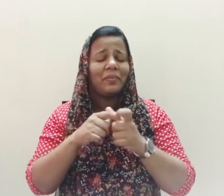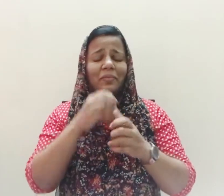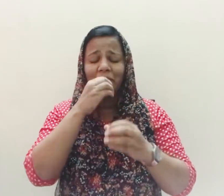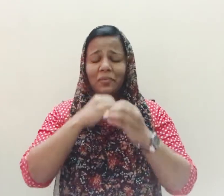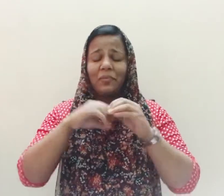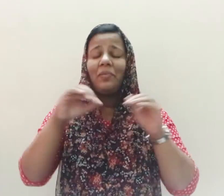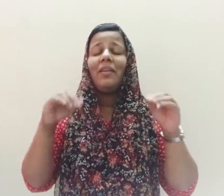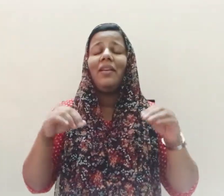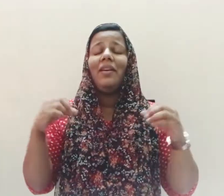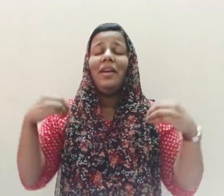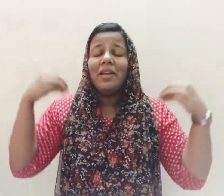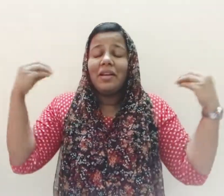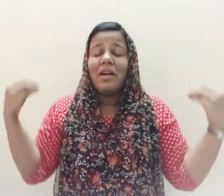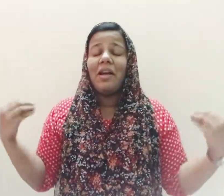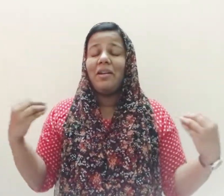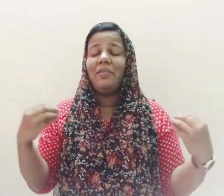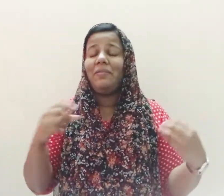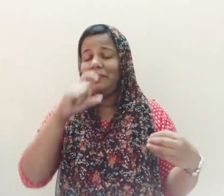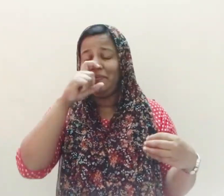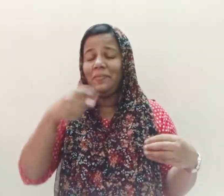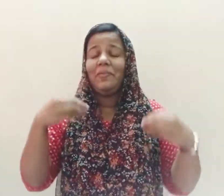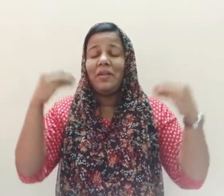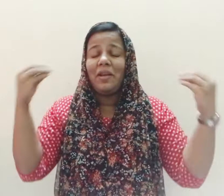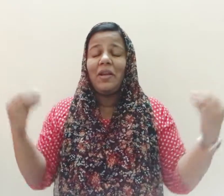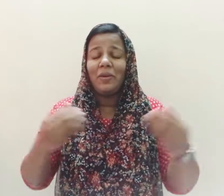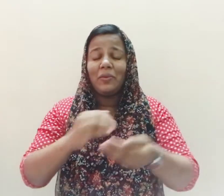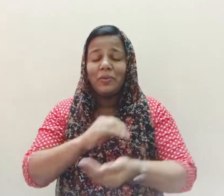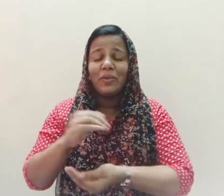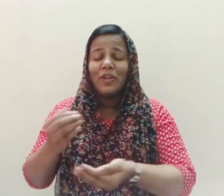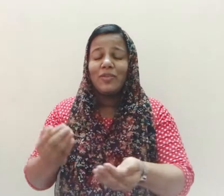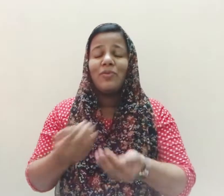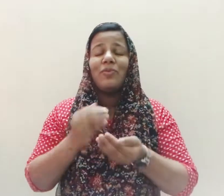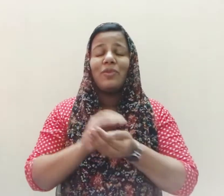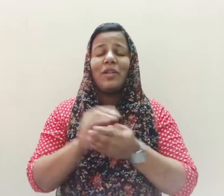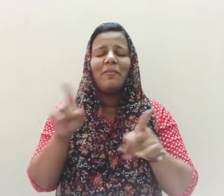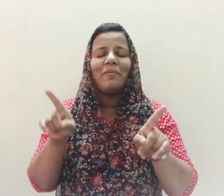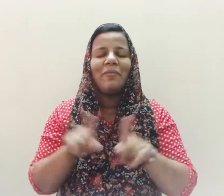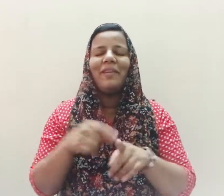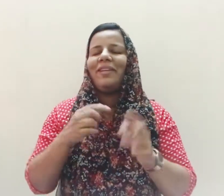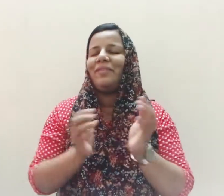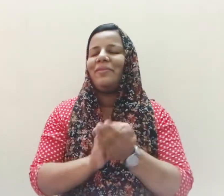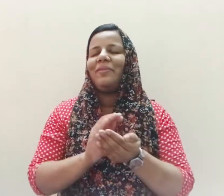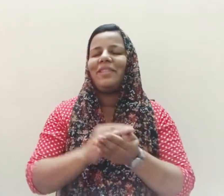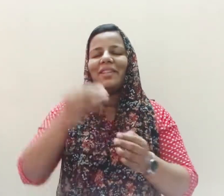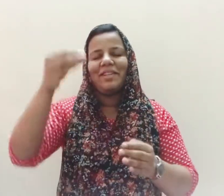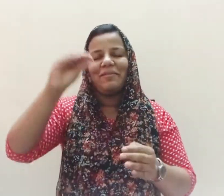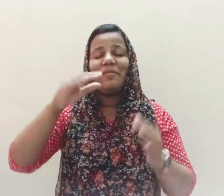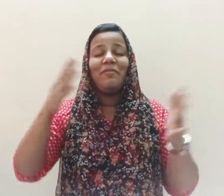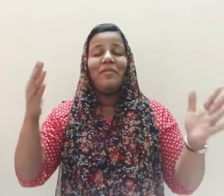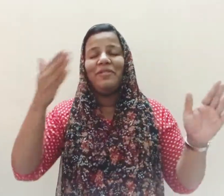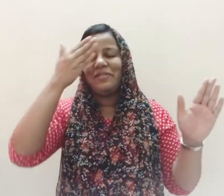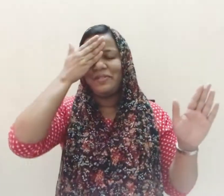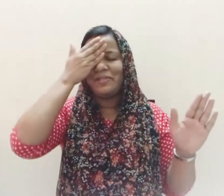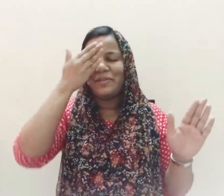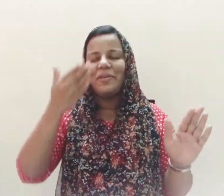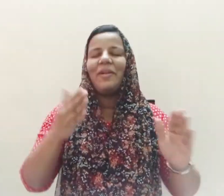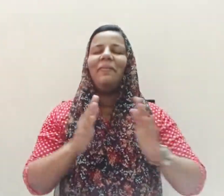ചെറുകിൻ്റെ മീതെ വഹിക്കുന്നത് പോലെ അങ്ങ് ഞങ്ങളെ വഹിക്കുകയും ചെയ്യുന്ന അങ്ങയുടെ വൻ കൃപയ്ക്കായി സ്തോത്രം. അപ്പാ നന്ദിയോടെ സ്തോത്രം,